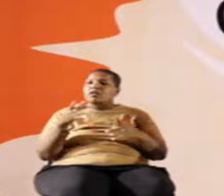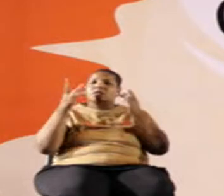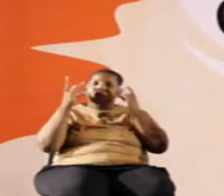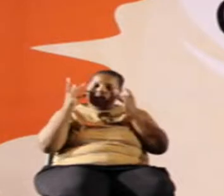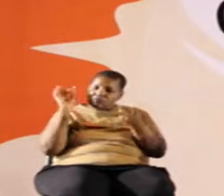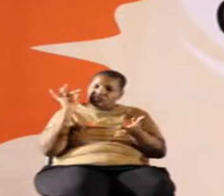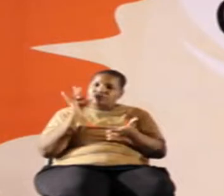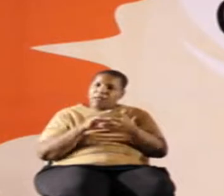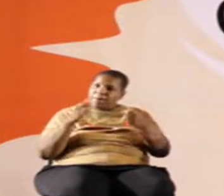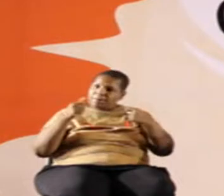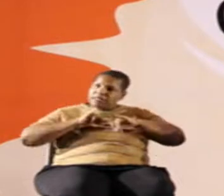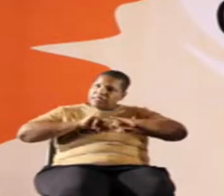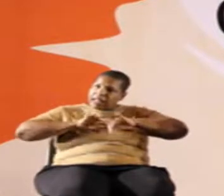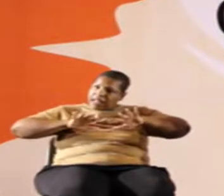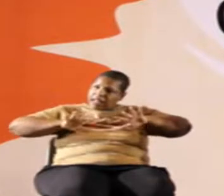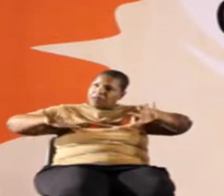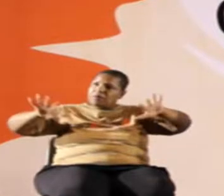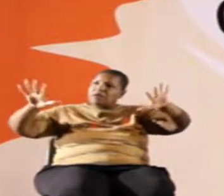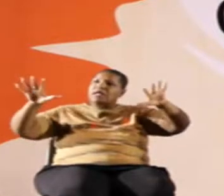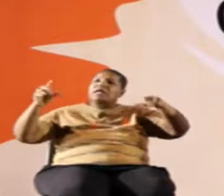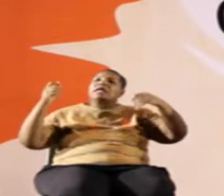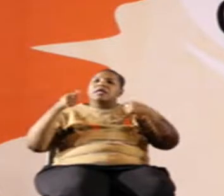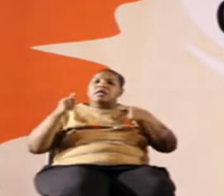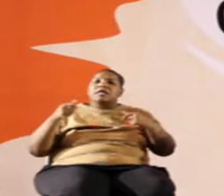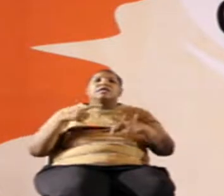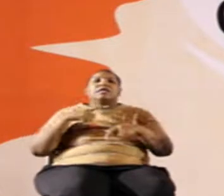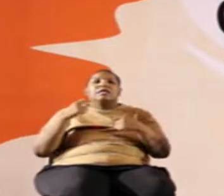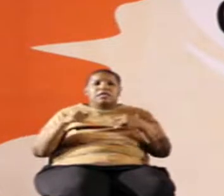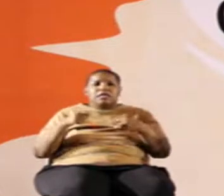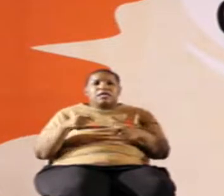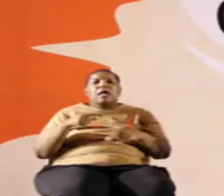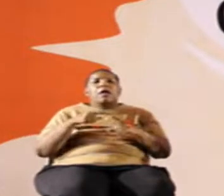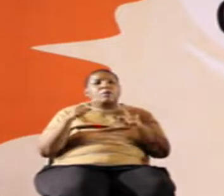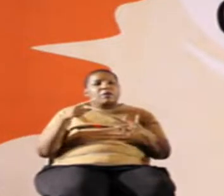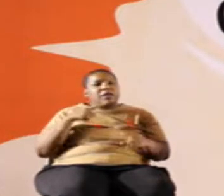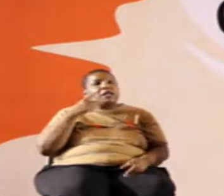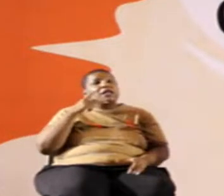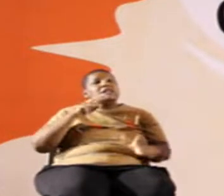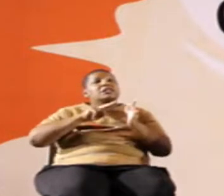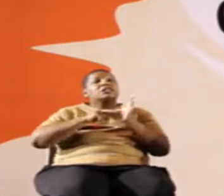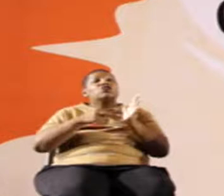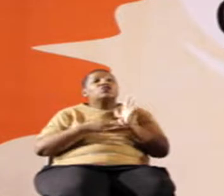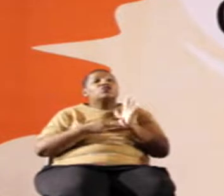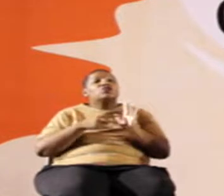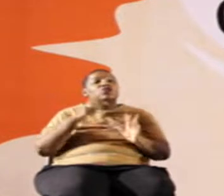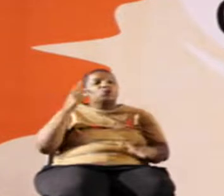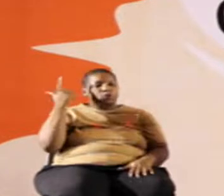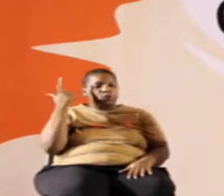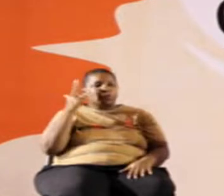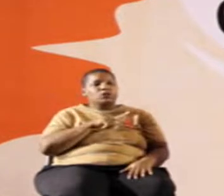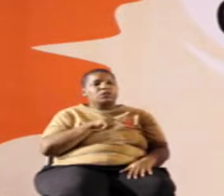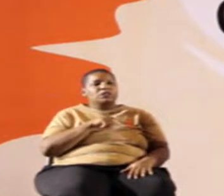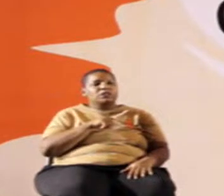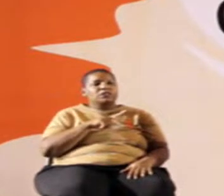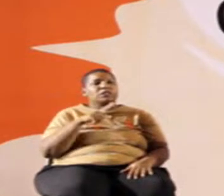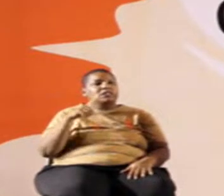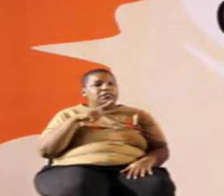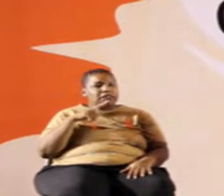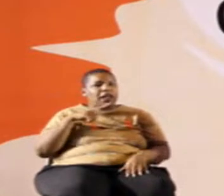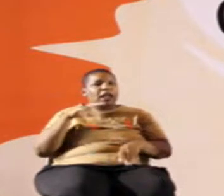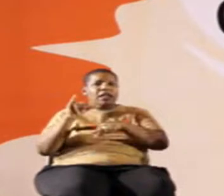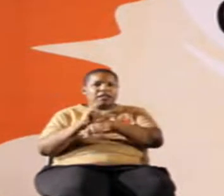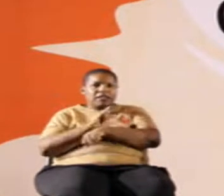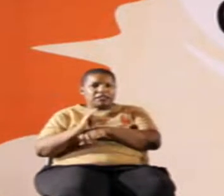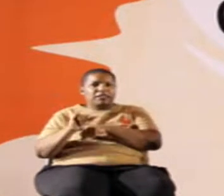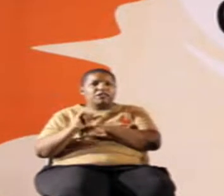precisa ampliar, precisa esgarçar. Mas é um sinal da conquista, não é? Daquela estratégia